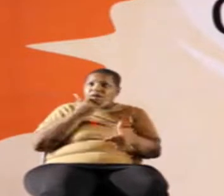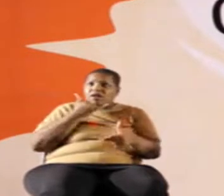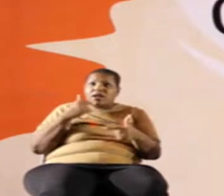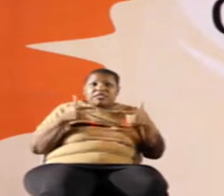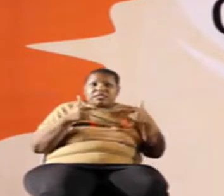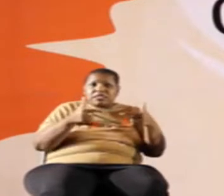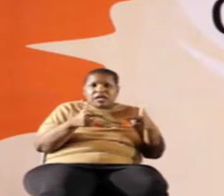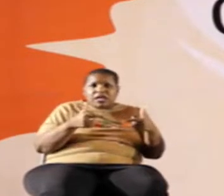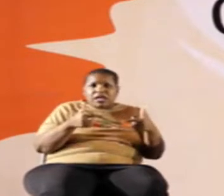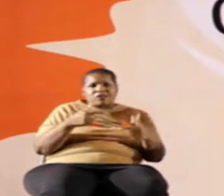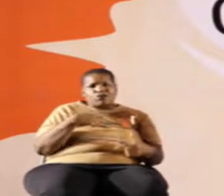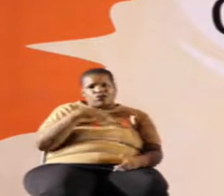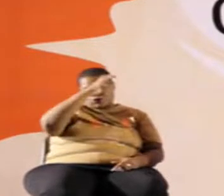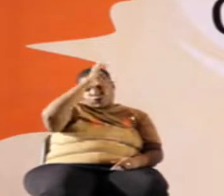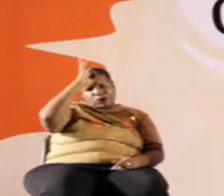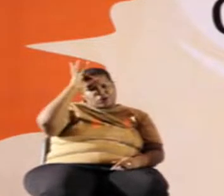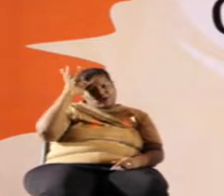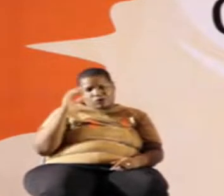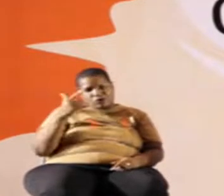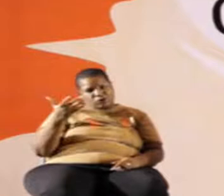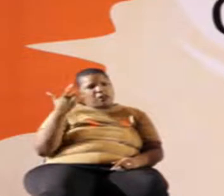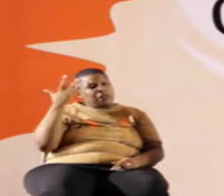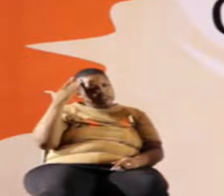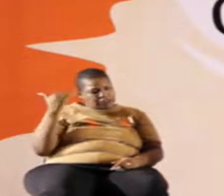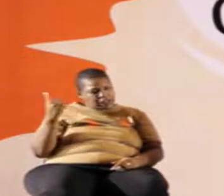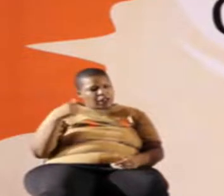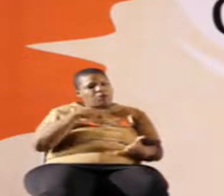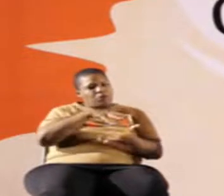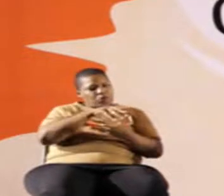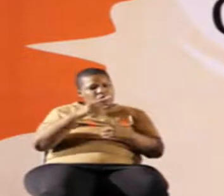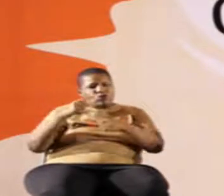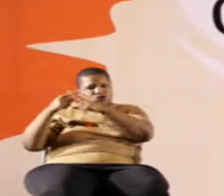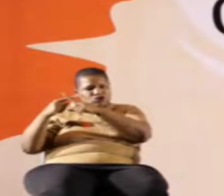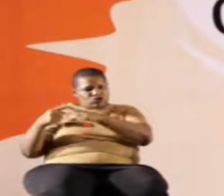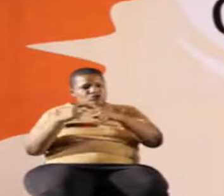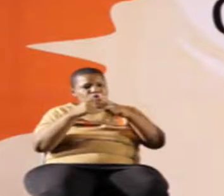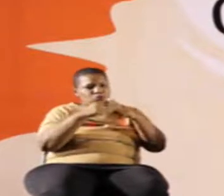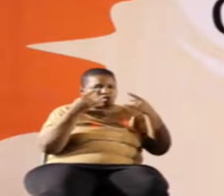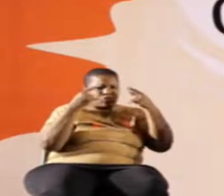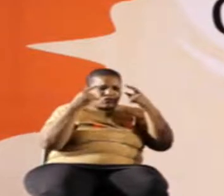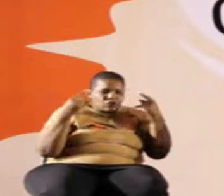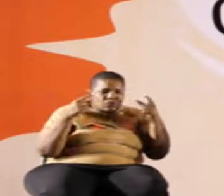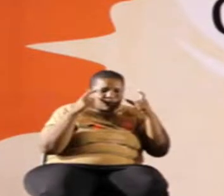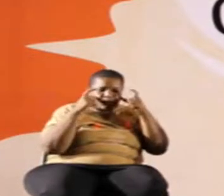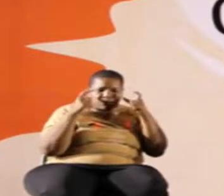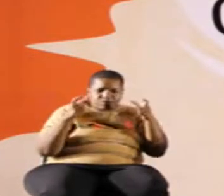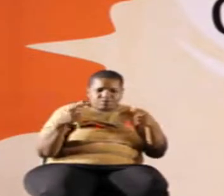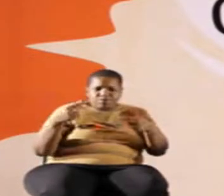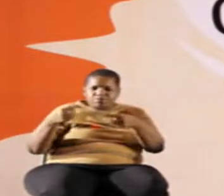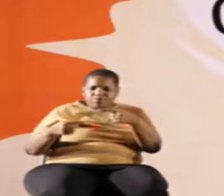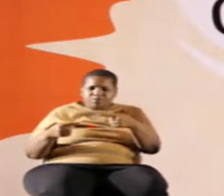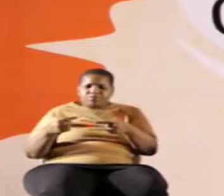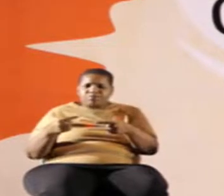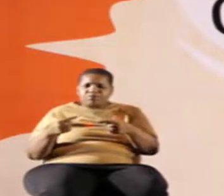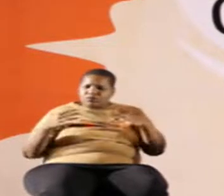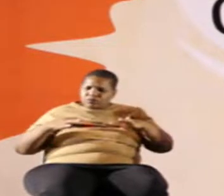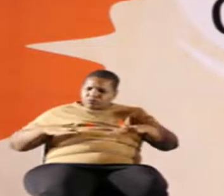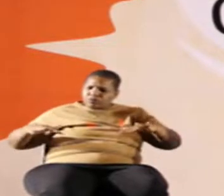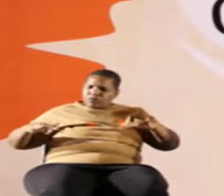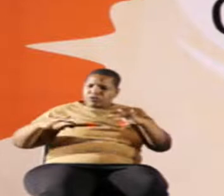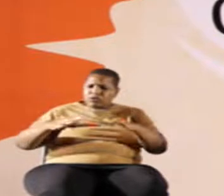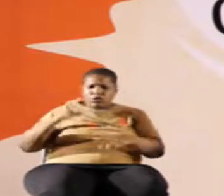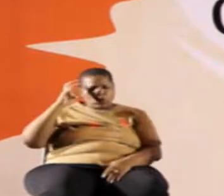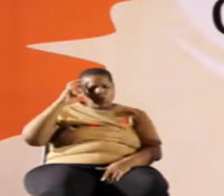lá, mas a gente não é ingênuo, a gente sabe que o mundo é feito de disputas, e de disputas de interesses, ou seja, disputas políticas. Então, o ambiente da